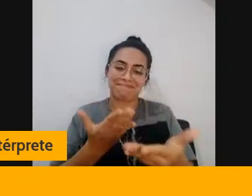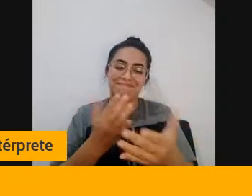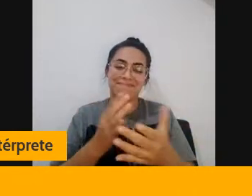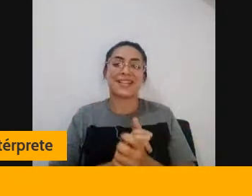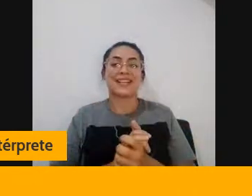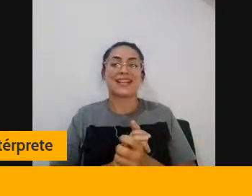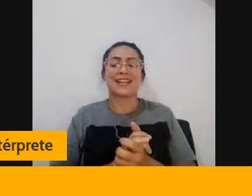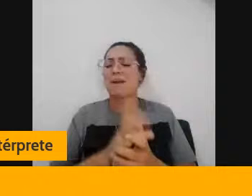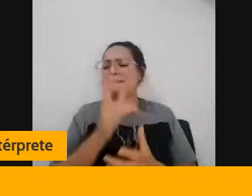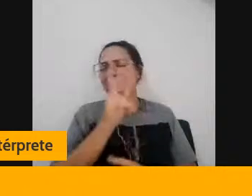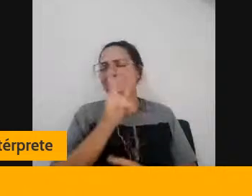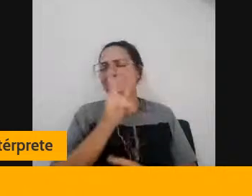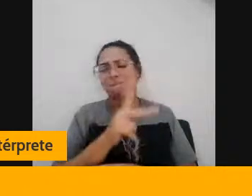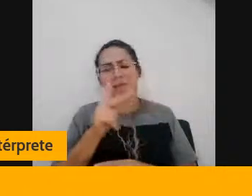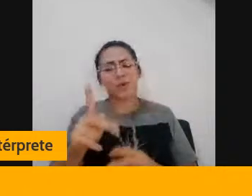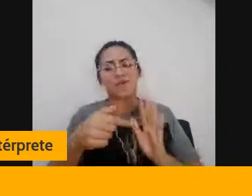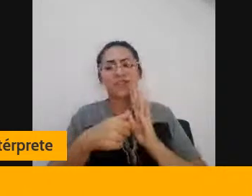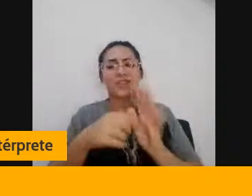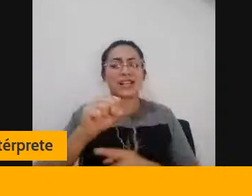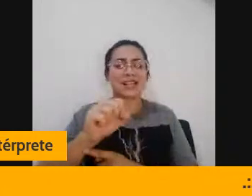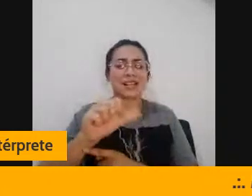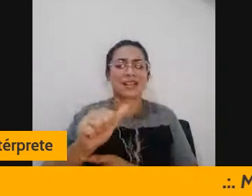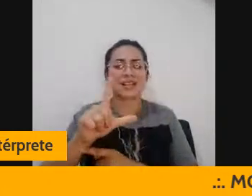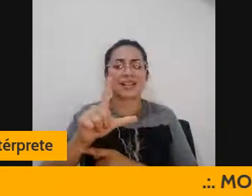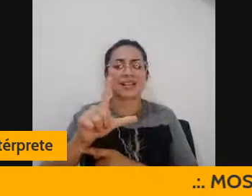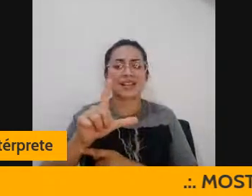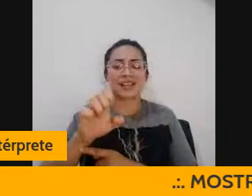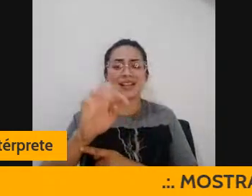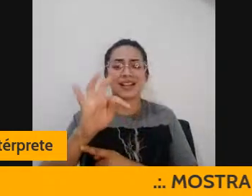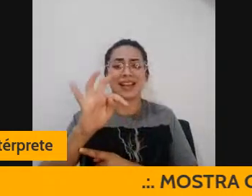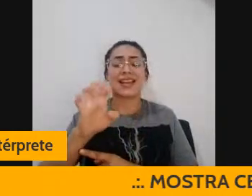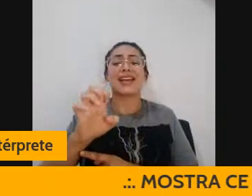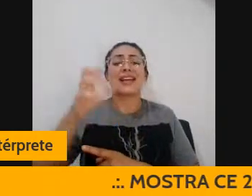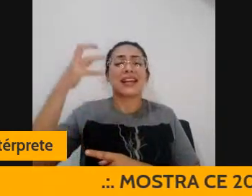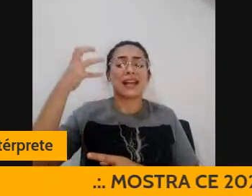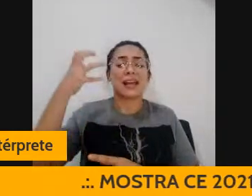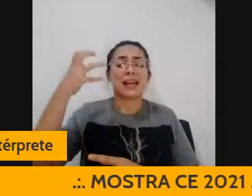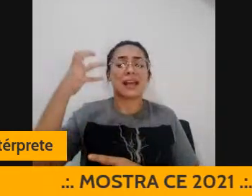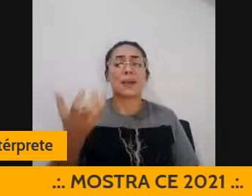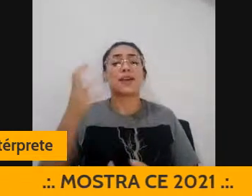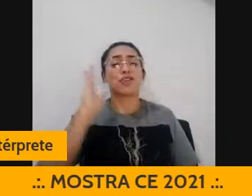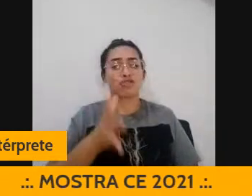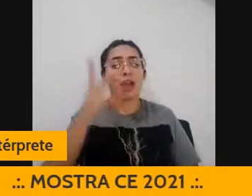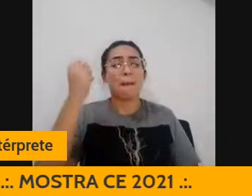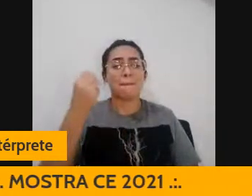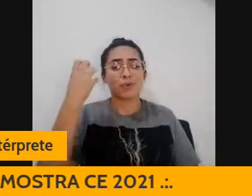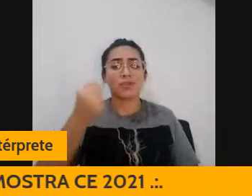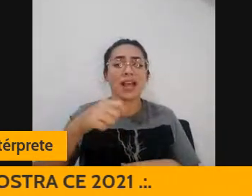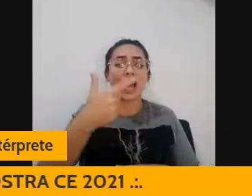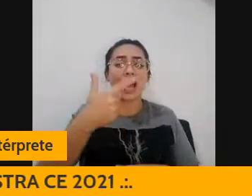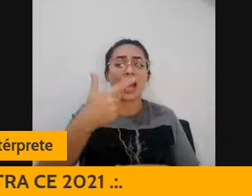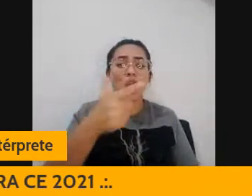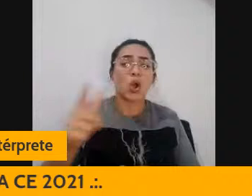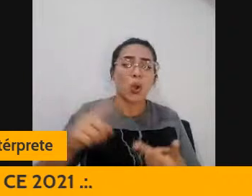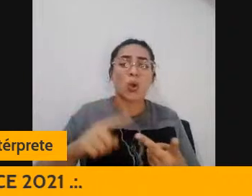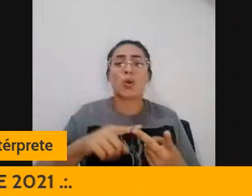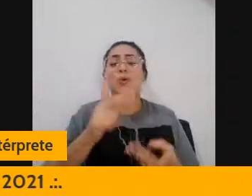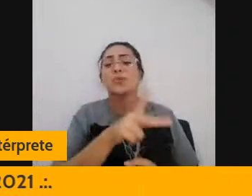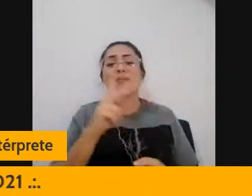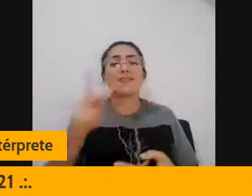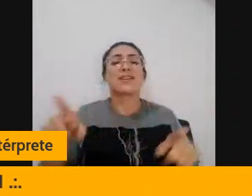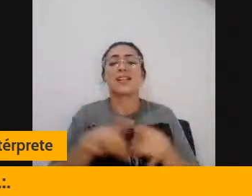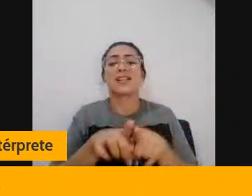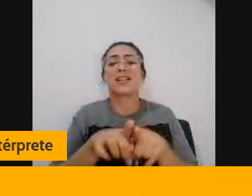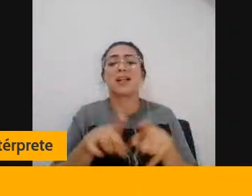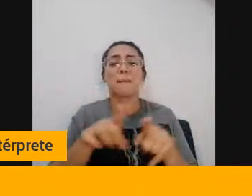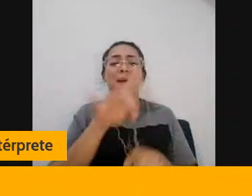professoras como Salete, né, já aposentada, né, trazer Timothy na ativa, produzindo, trazer cada um de